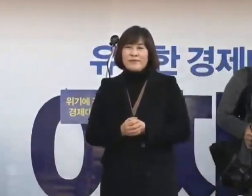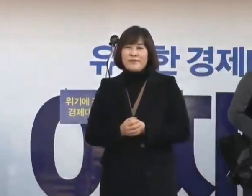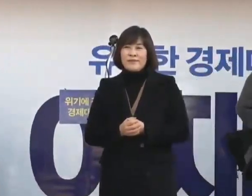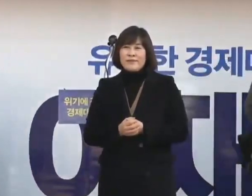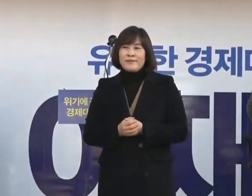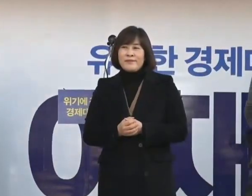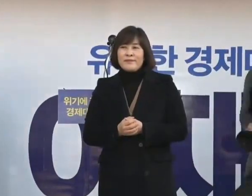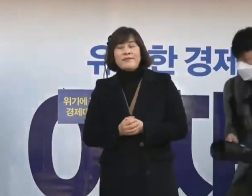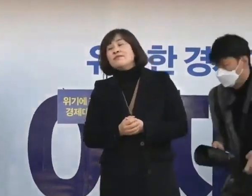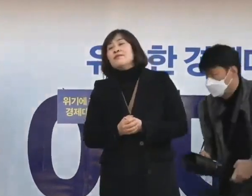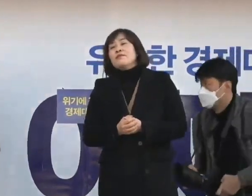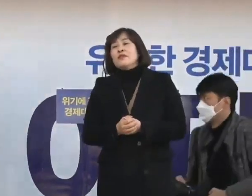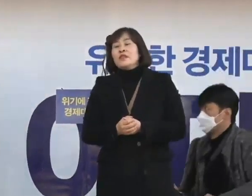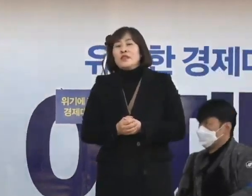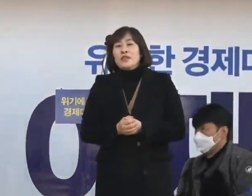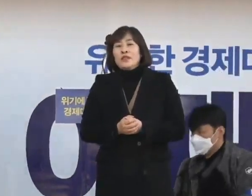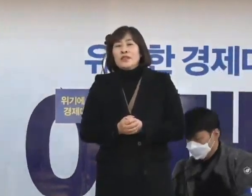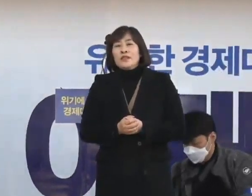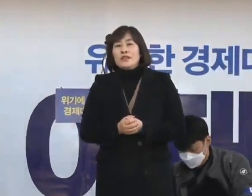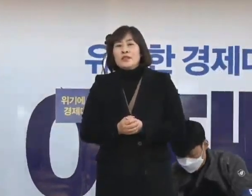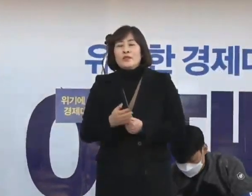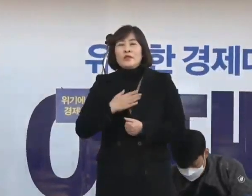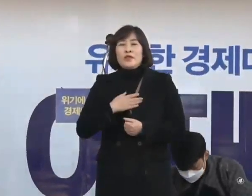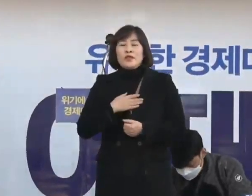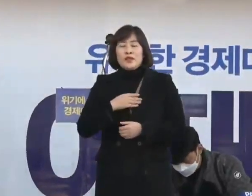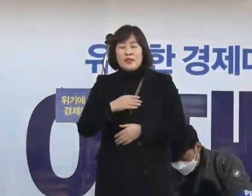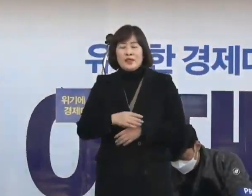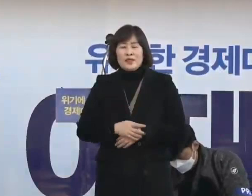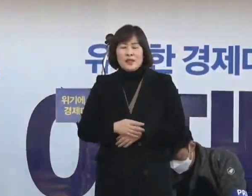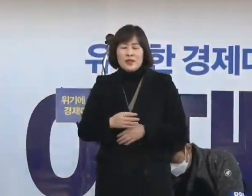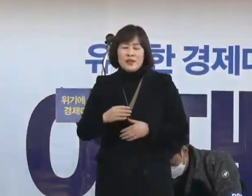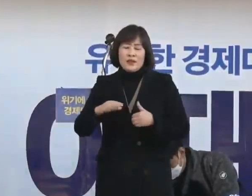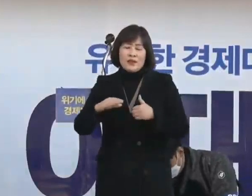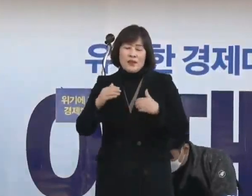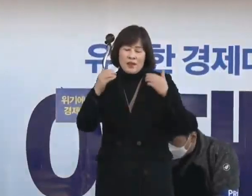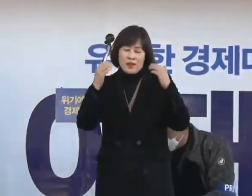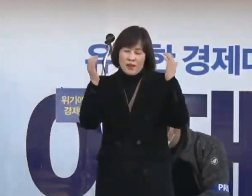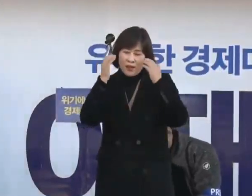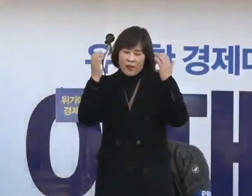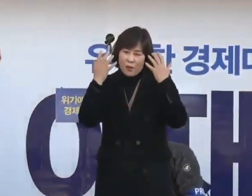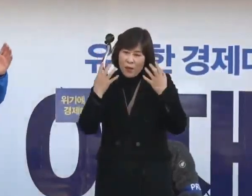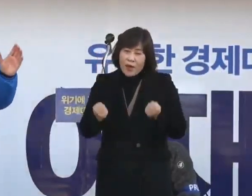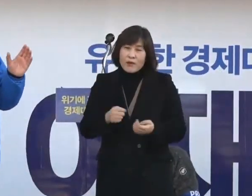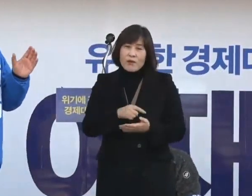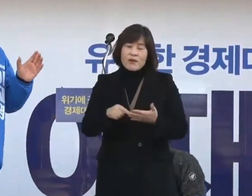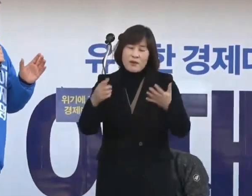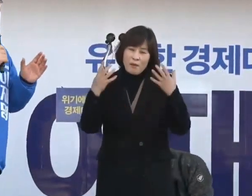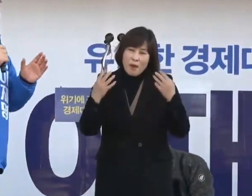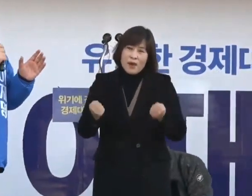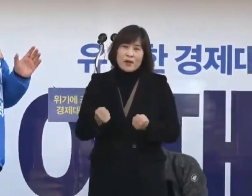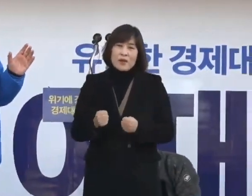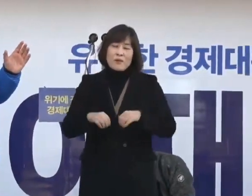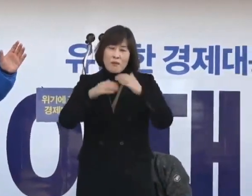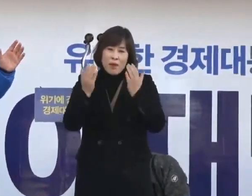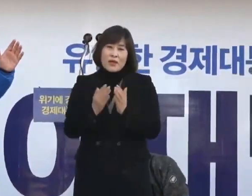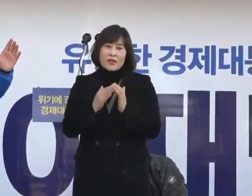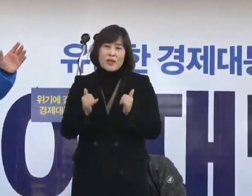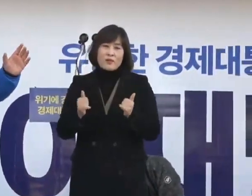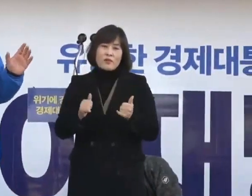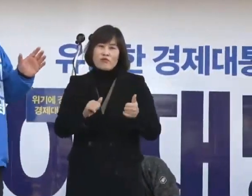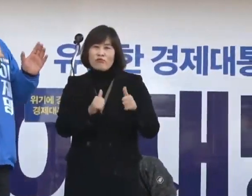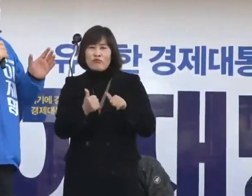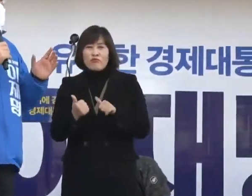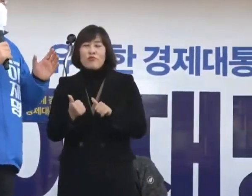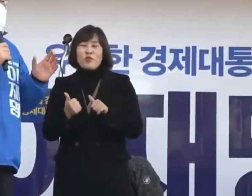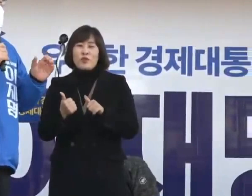여러분 우리가 피 흘려 만든 수없이 많은 사람들이 목숨 바쳐 지켜온